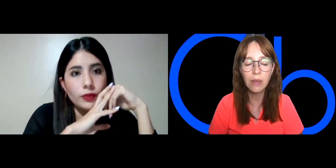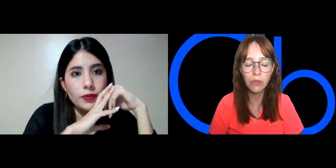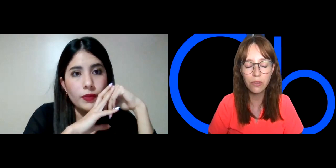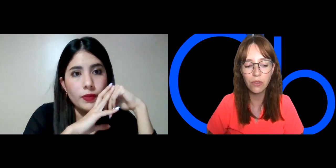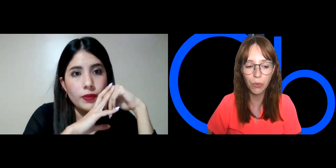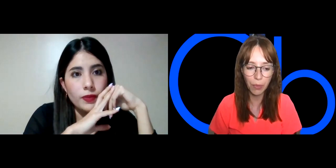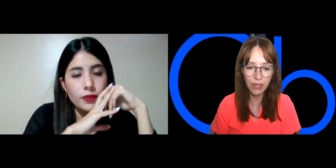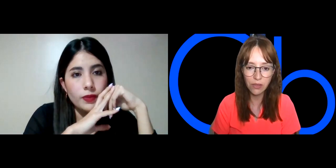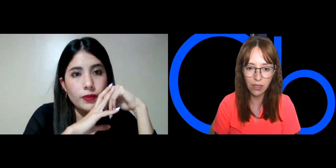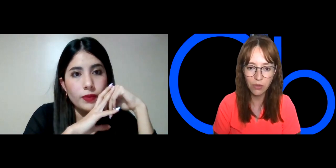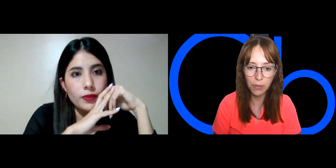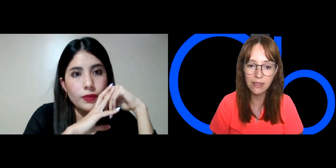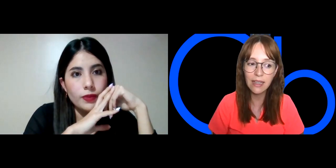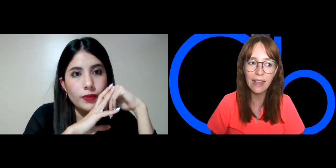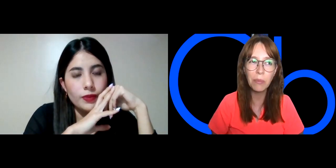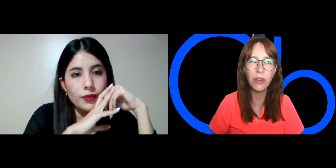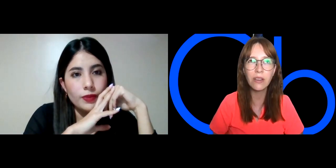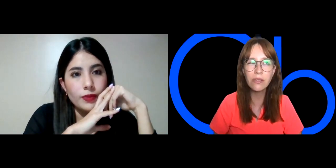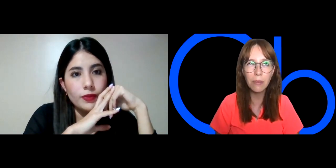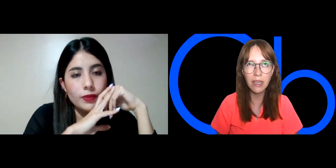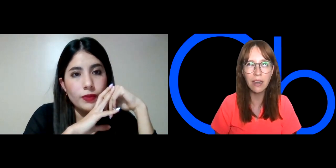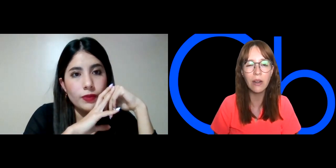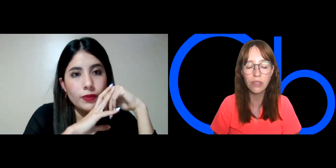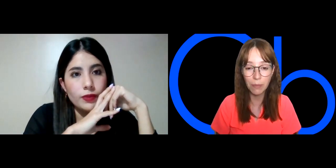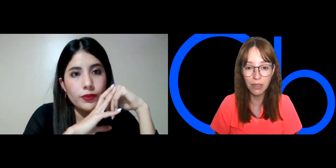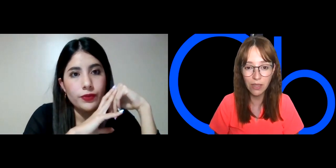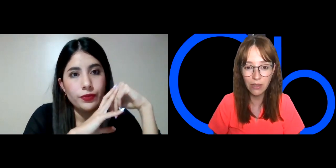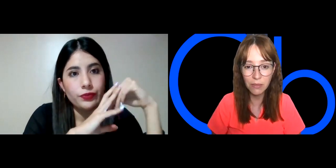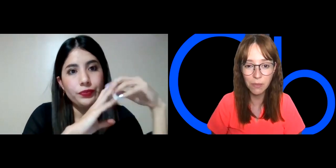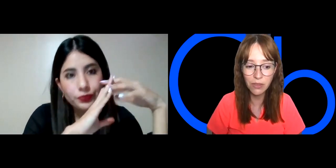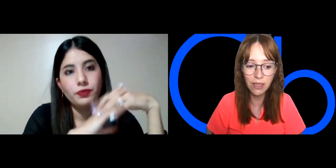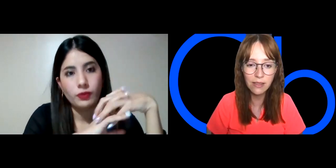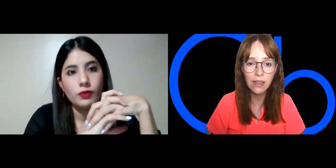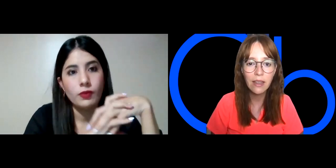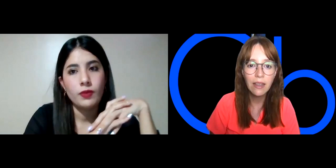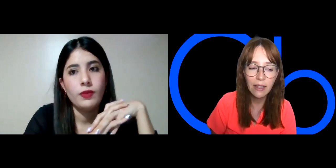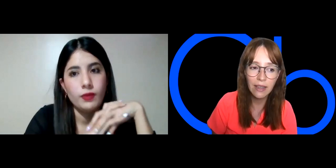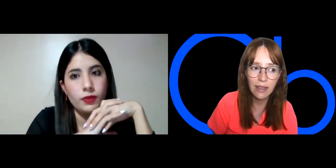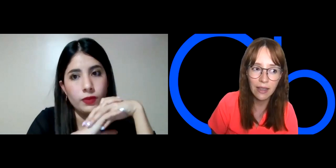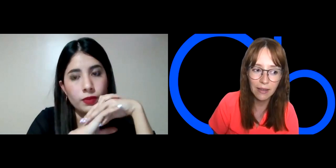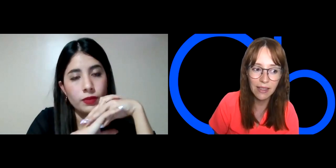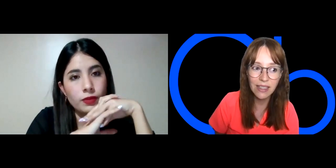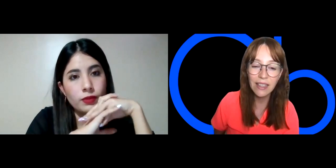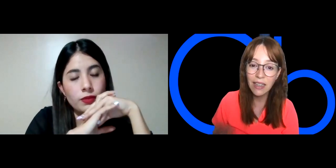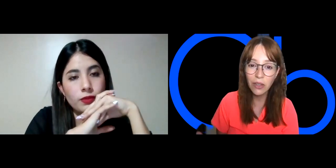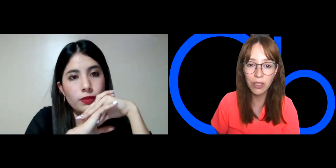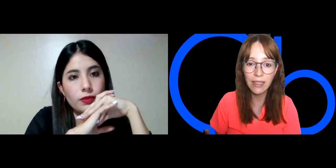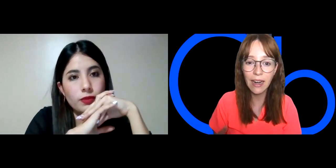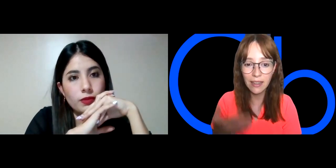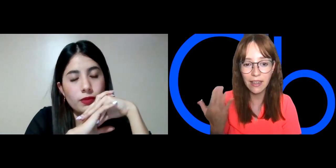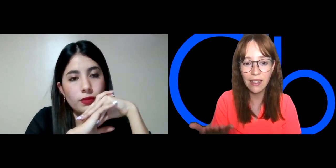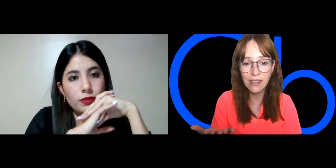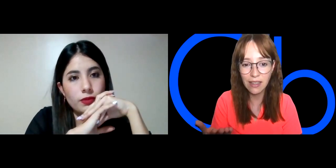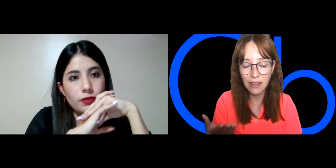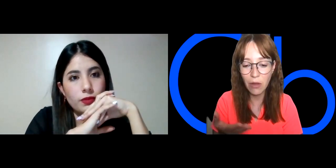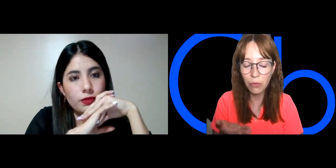pues estamos todos propensos a que nos pase. Hay que ponernos también en los zapatos de las demás personas que se quieren comunicar,